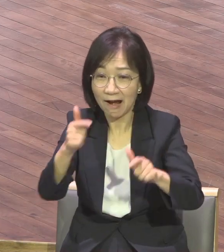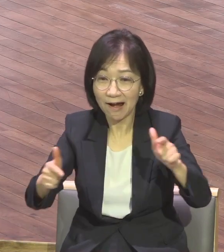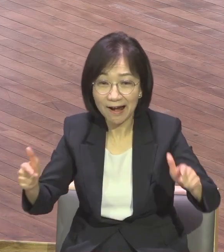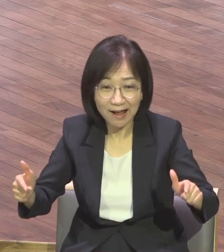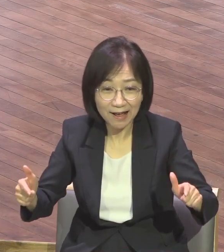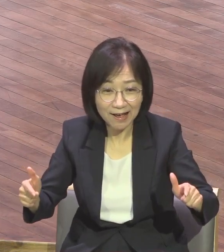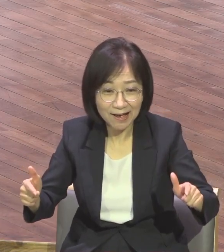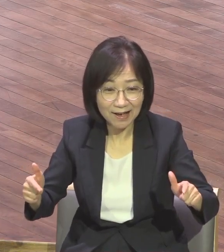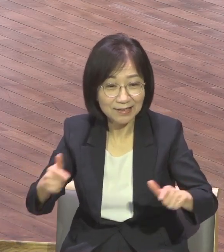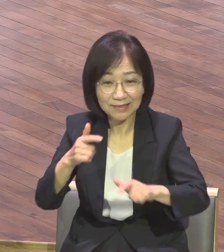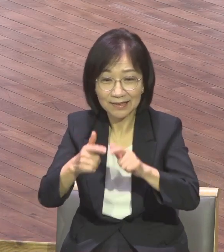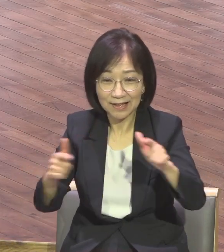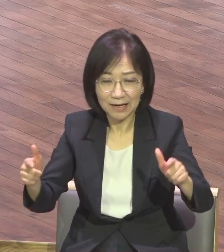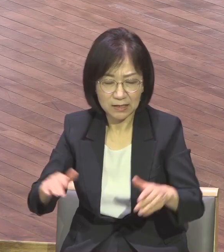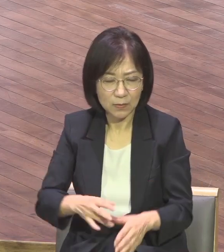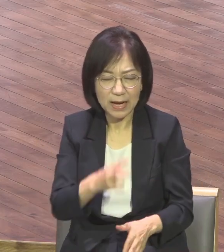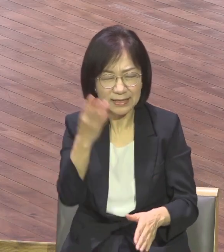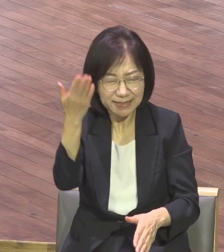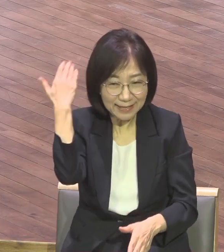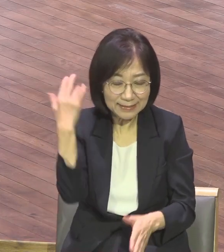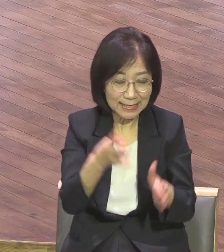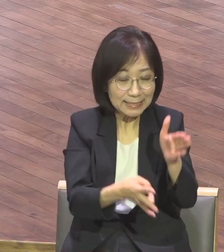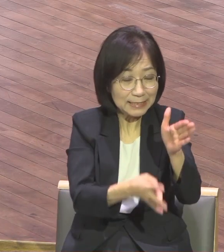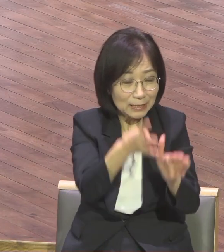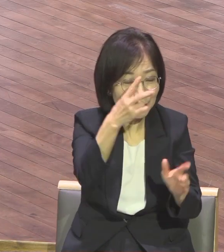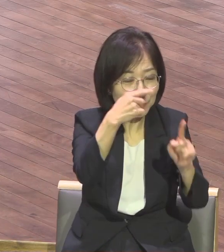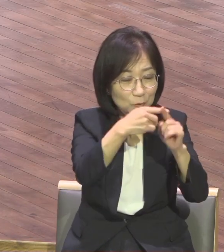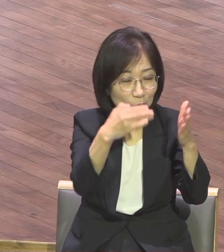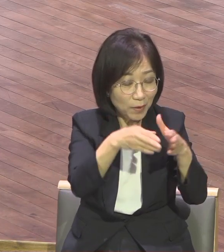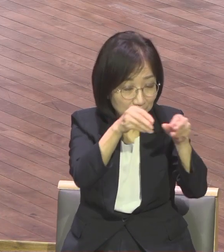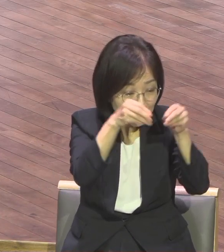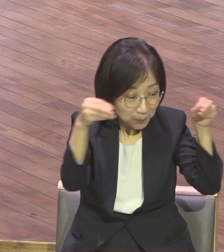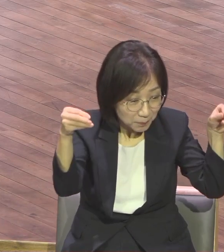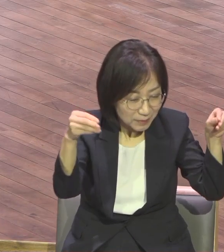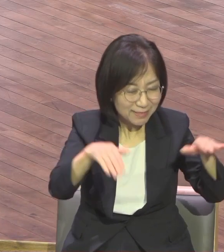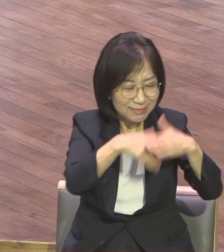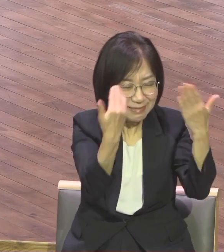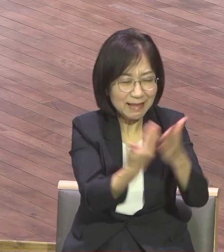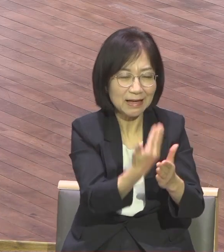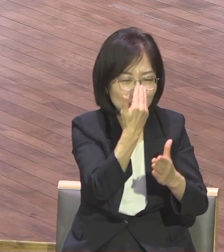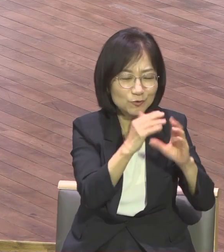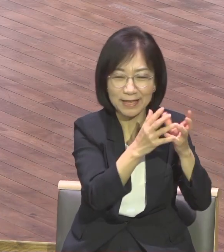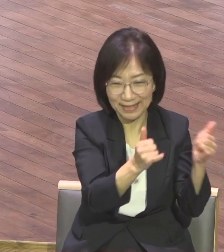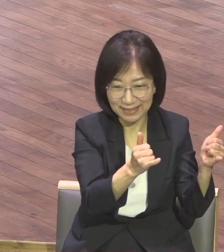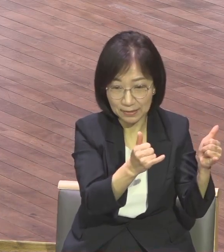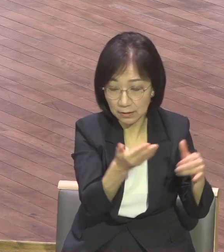이 구성원들은 주로 유대인들이었는데 이 안디옥 구성원들은 완전히 달랐어요.